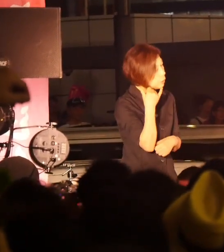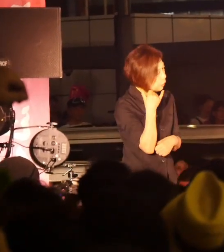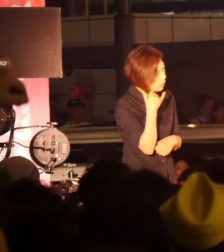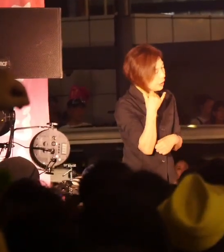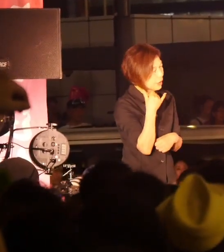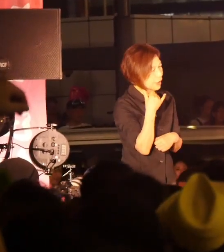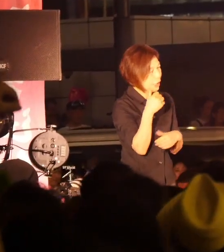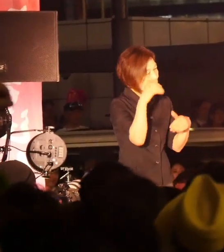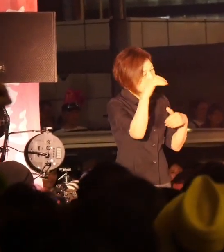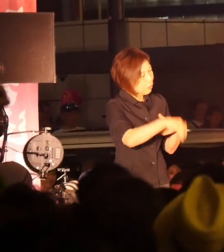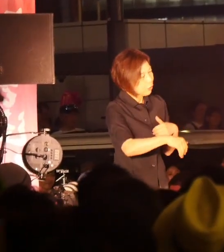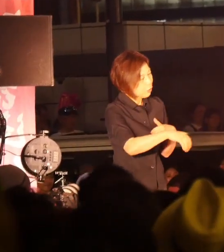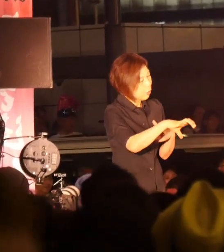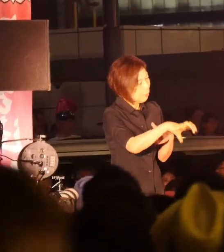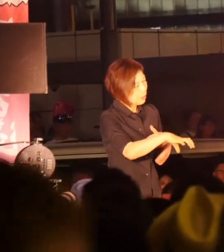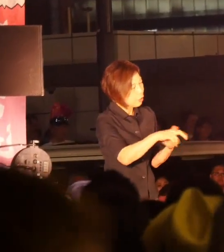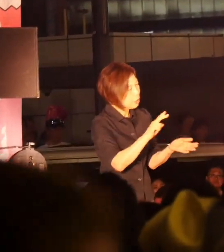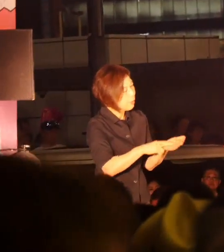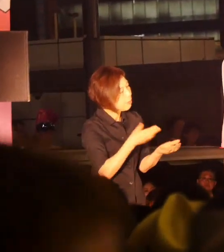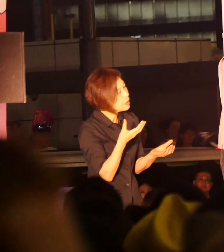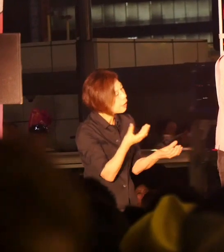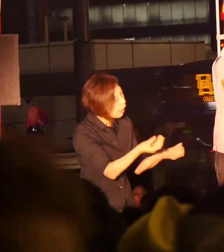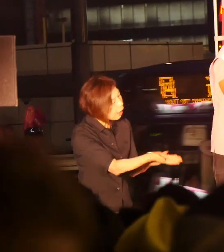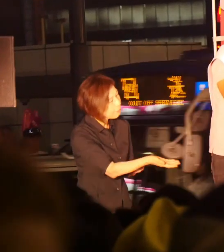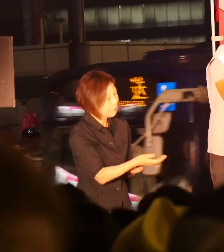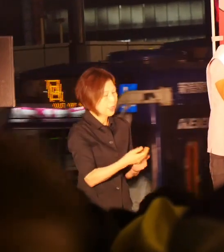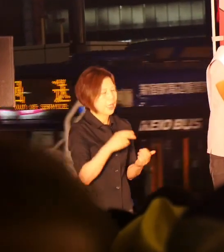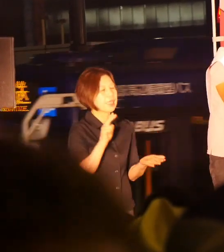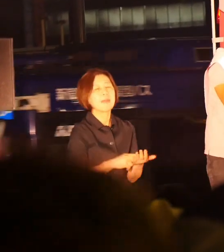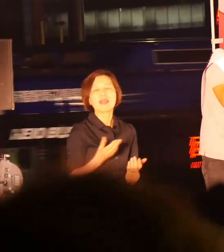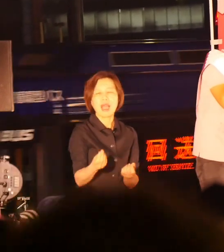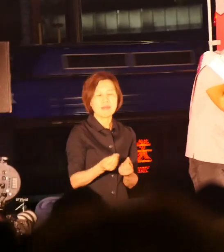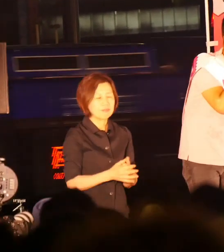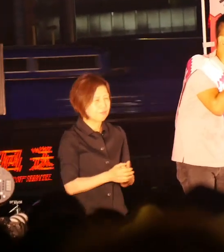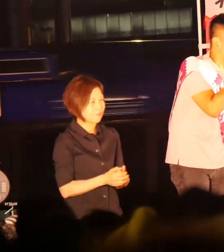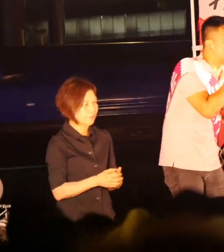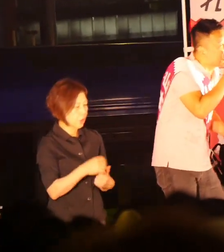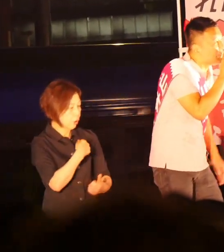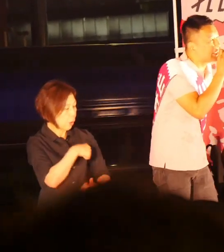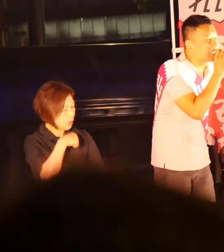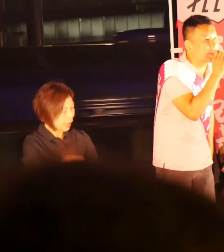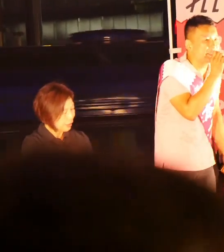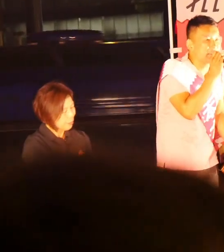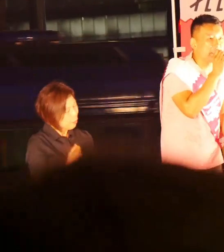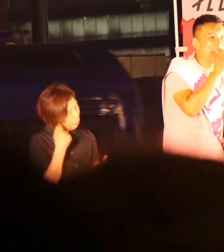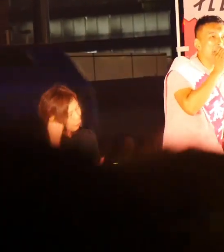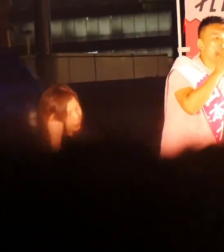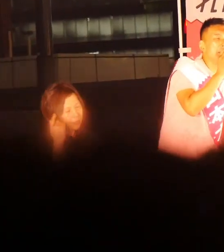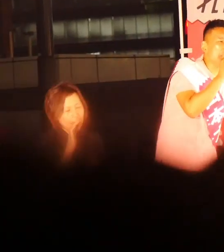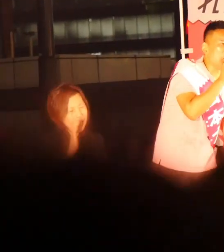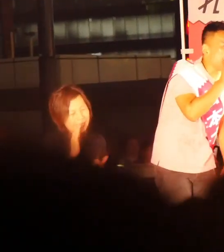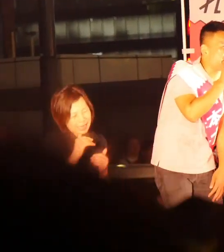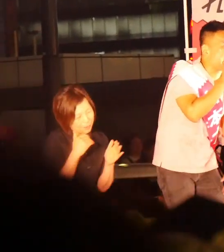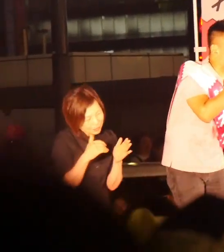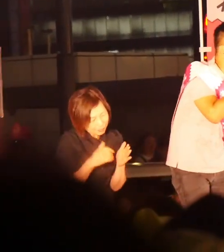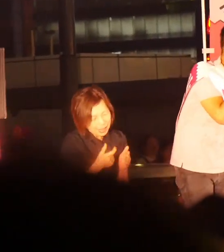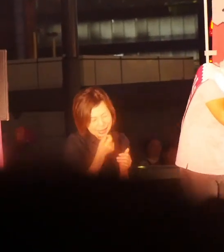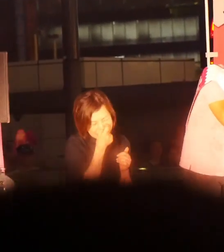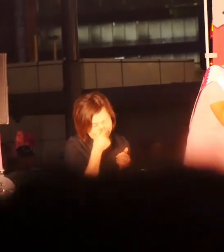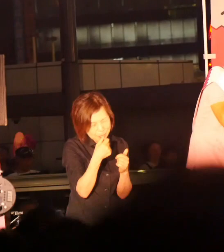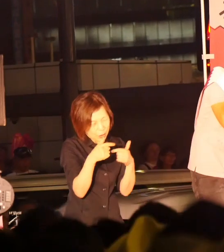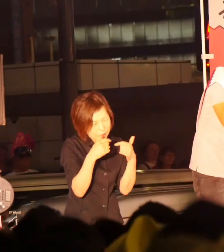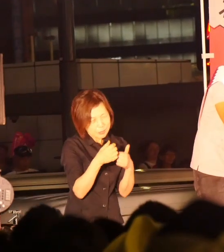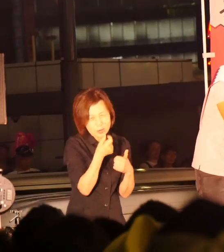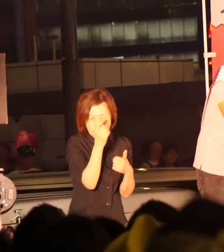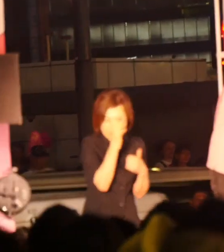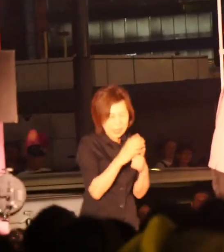投票先決まりました？もう決まってるっちゅうねん。心の中ではそう思っても、いやまだ決まってなくて、いつもごめんね、あの人